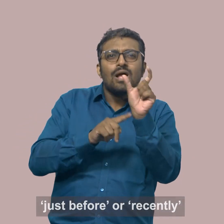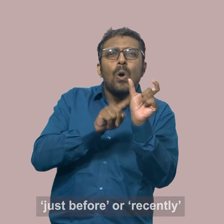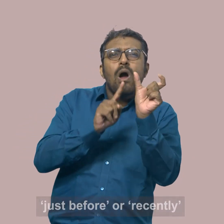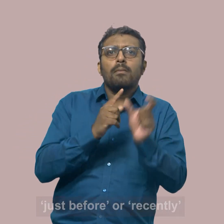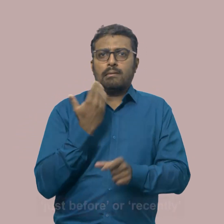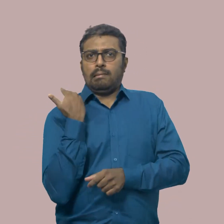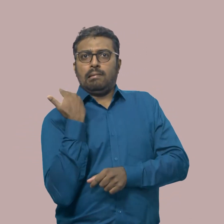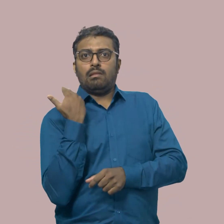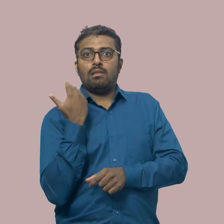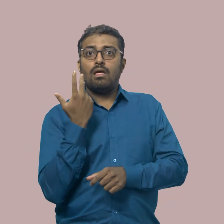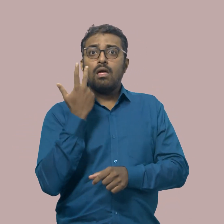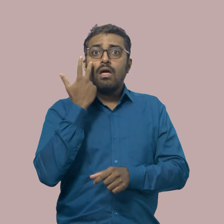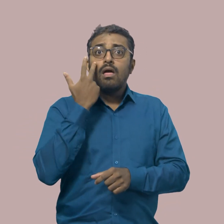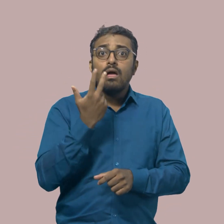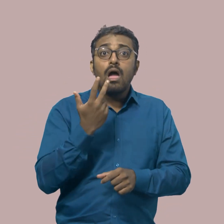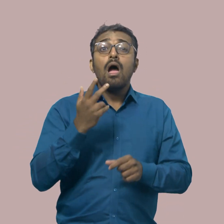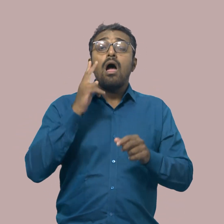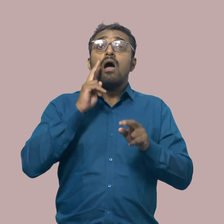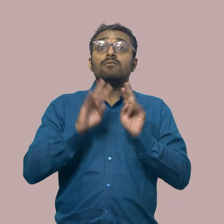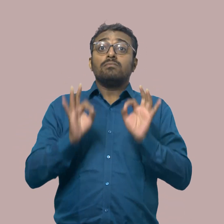before बस अभी just recently,